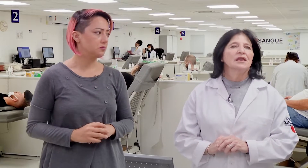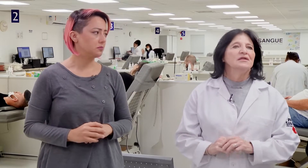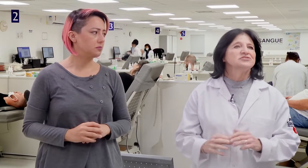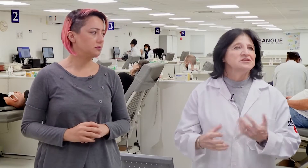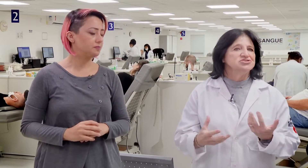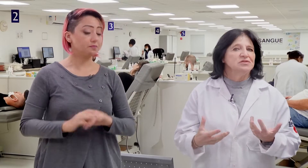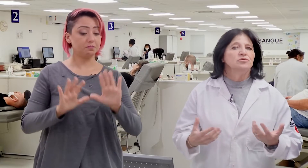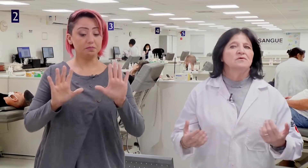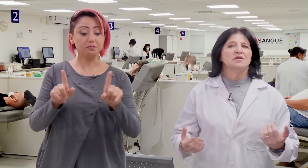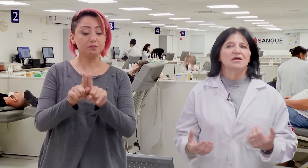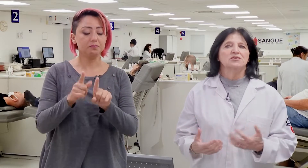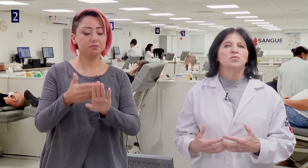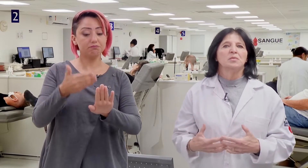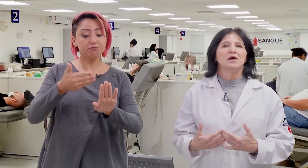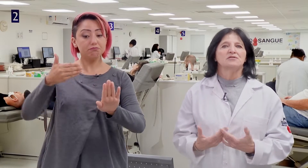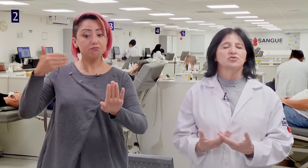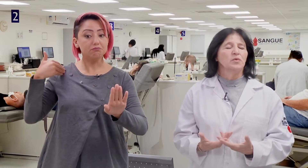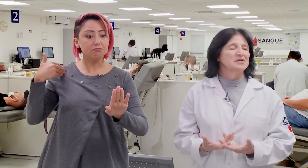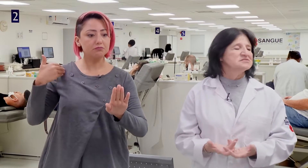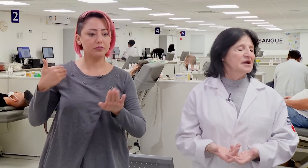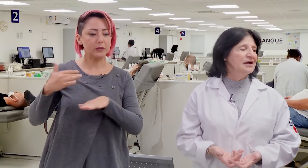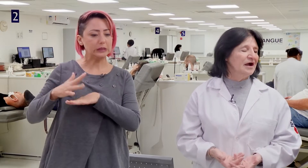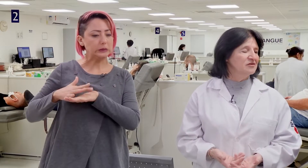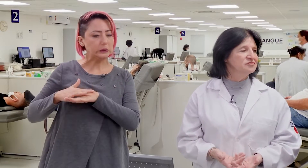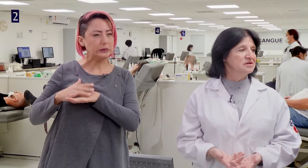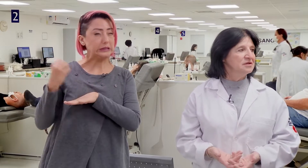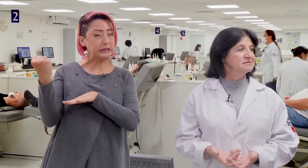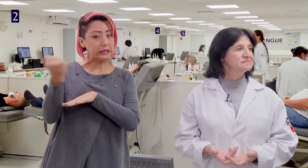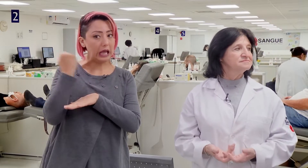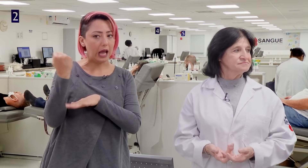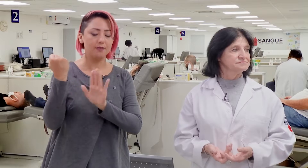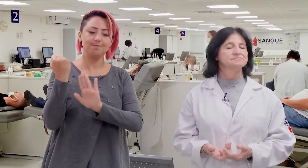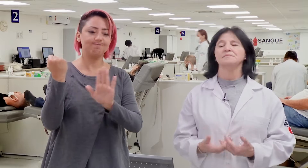Não ter tido nenhuma doença grave,